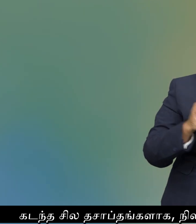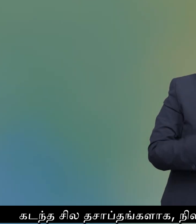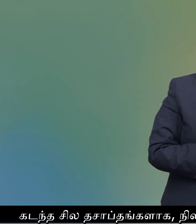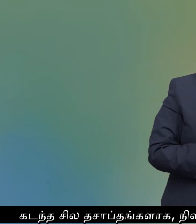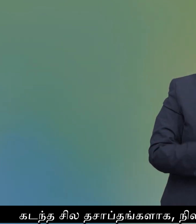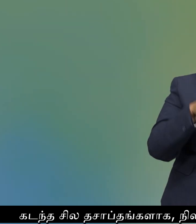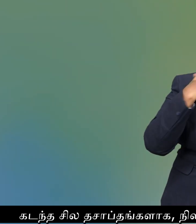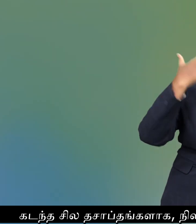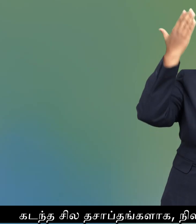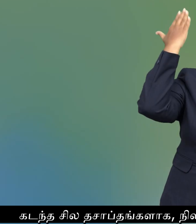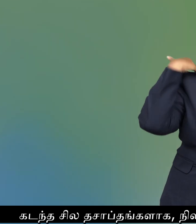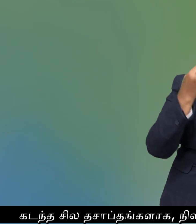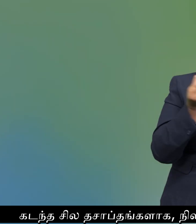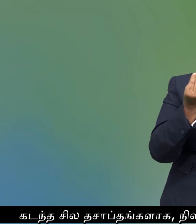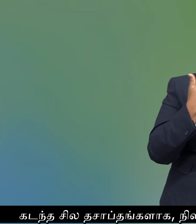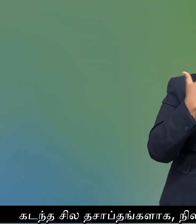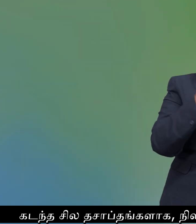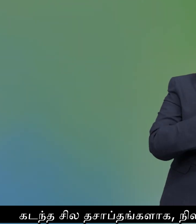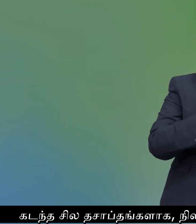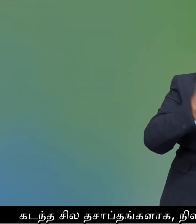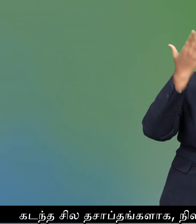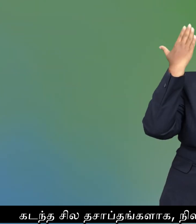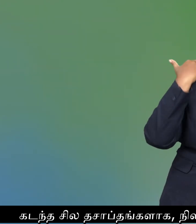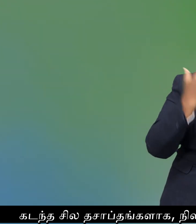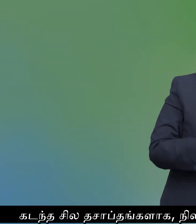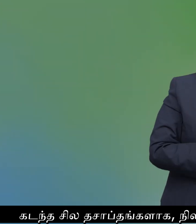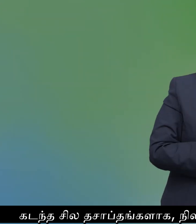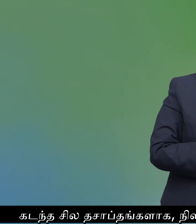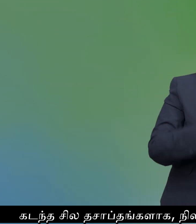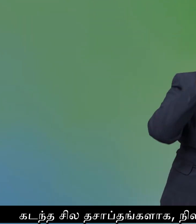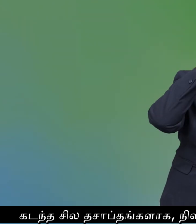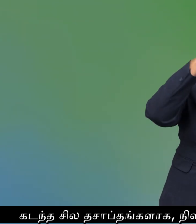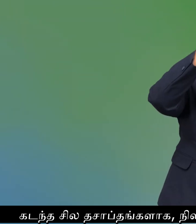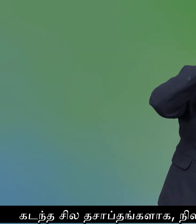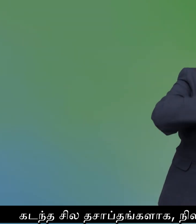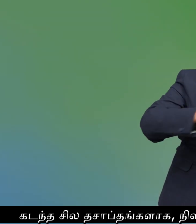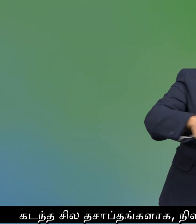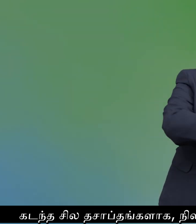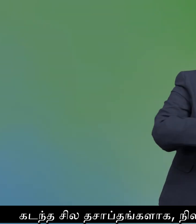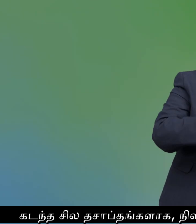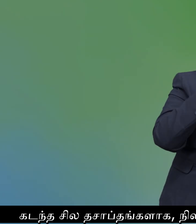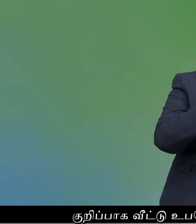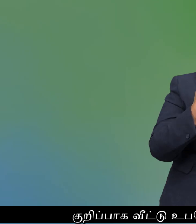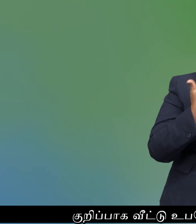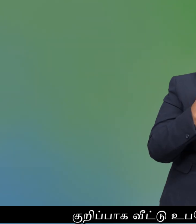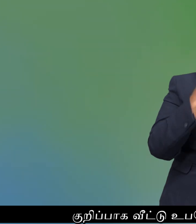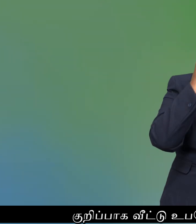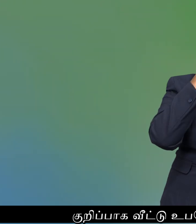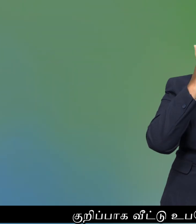கடந்த சில தசாப்தங்களாக நிலத்தடி நீர் முக்கிய நீர் ஆதாரமாக உள்ளது, குறிப்பாக